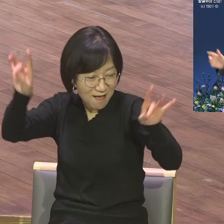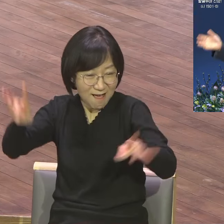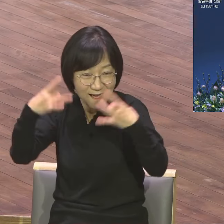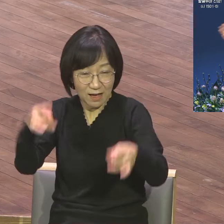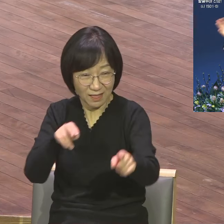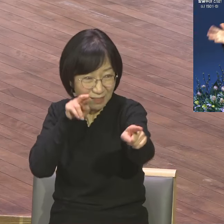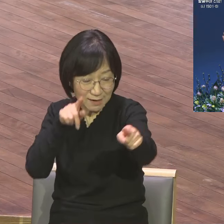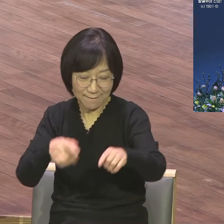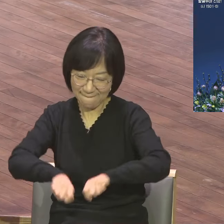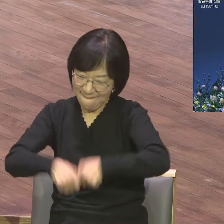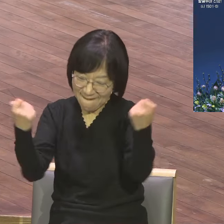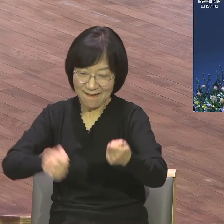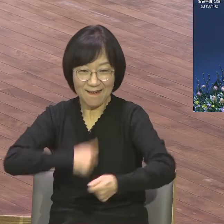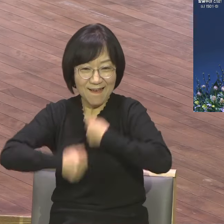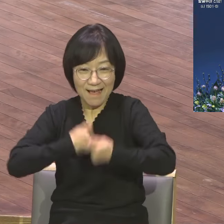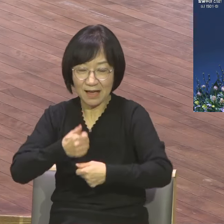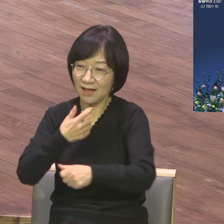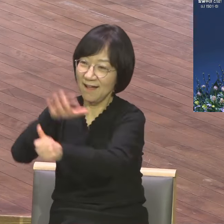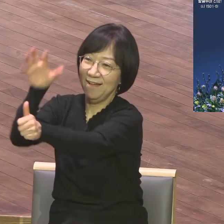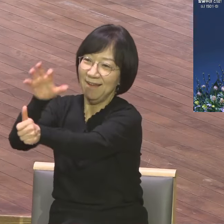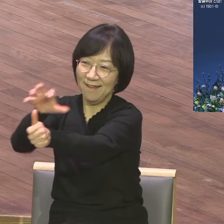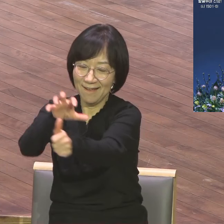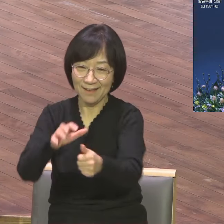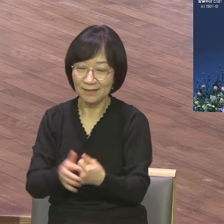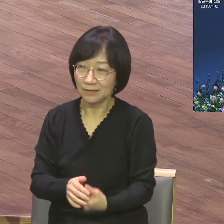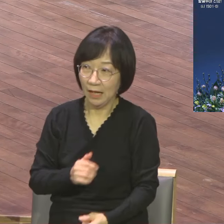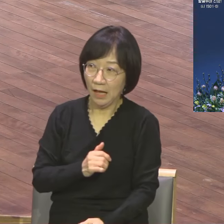뭐 털려 막 뭘 하고 막.